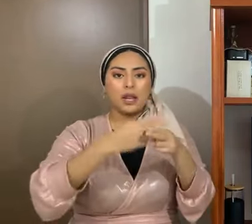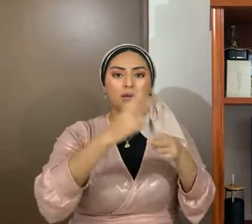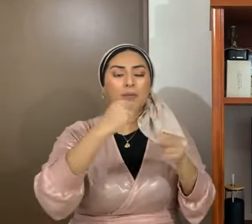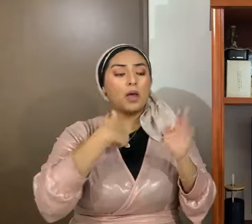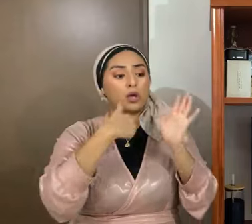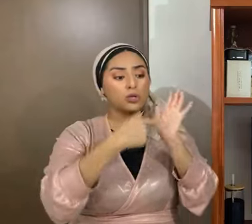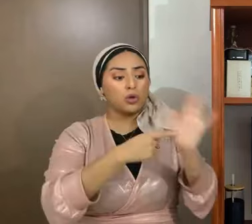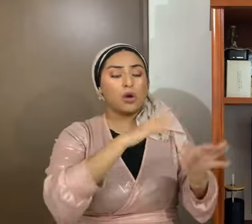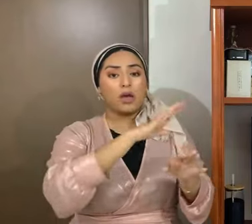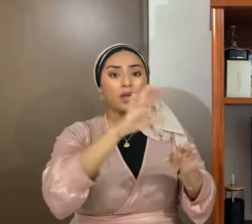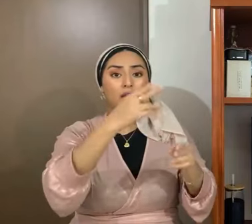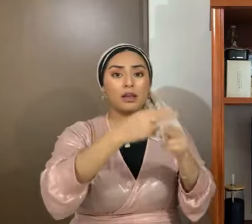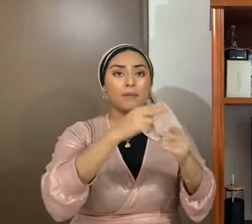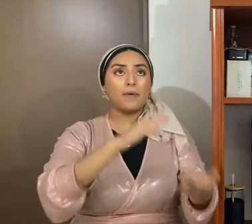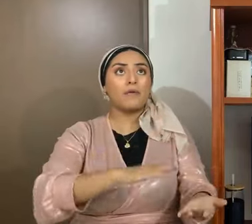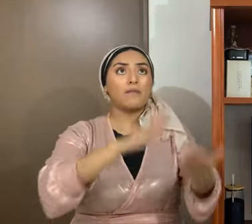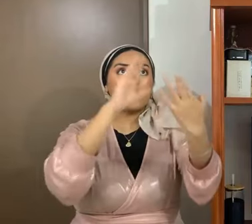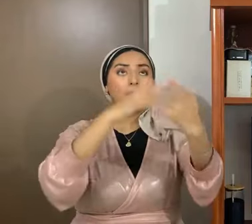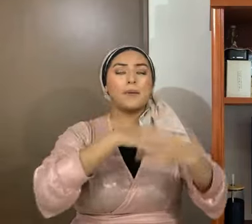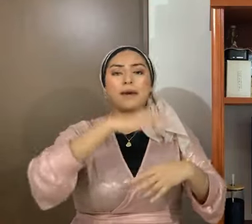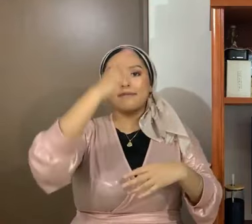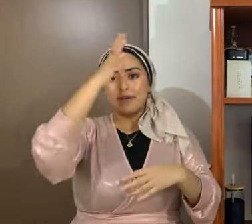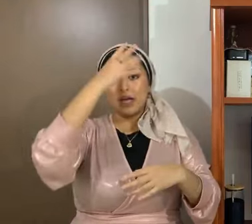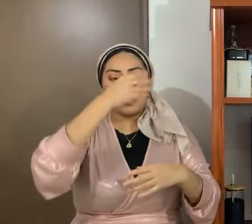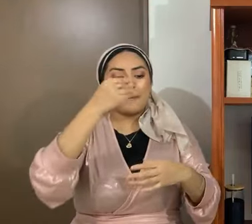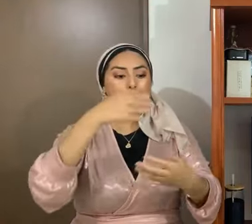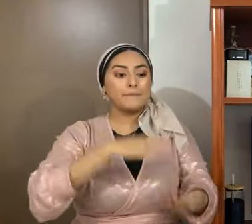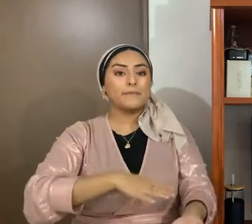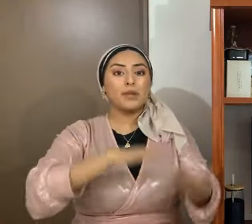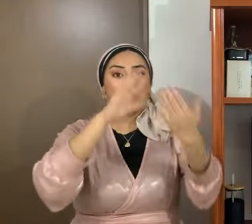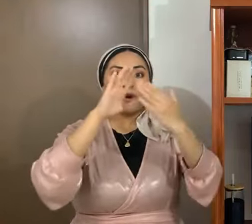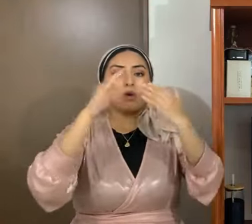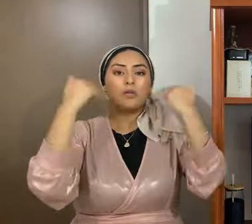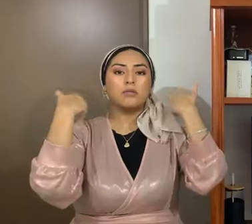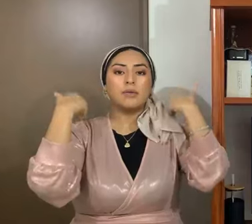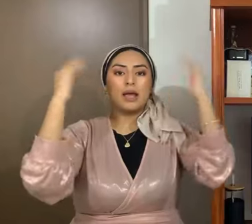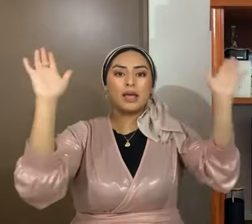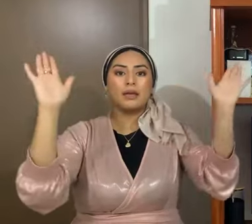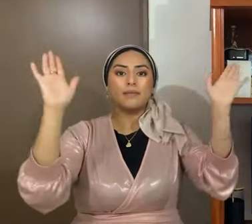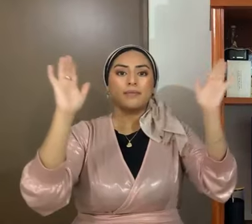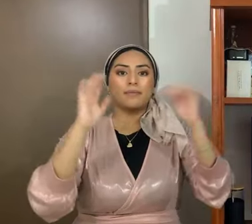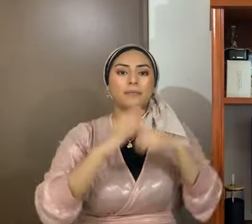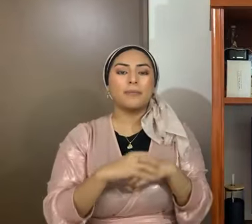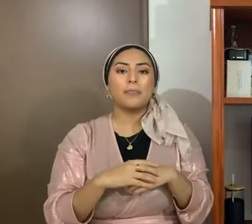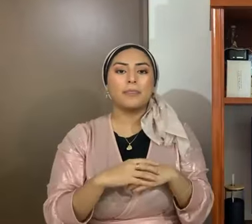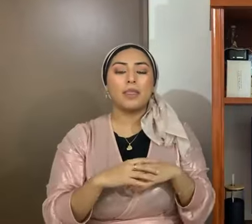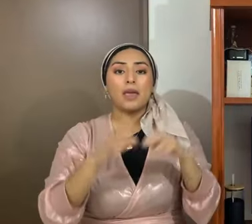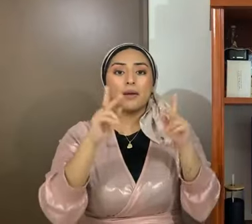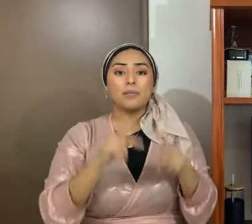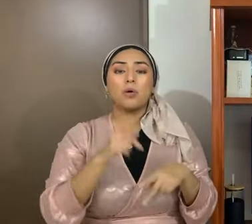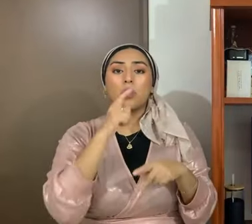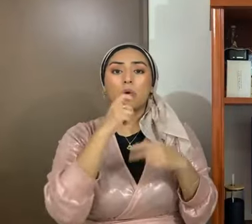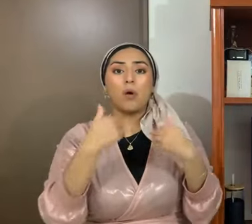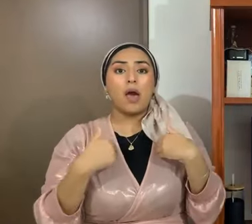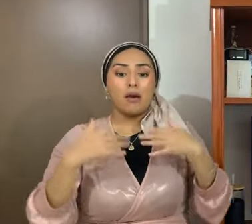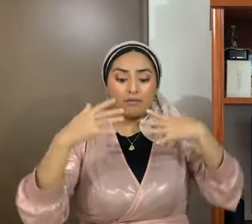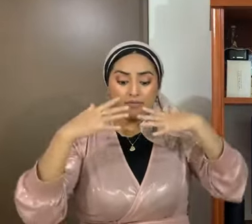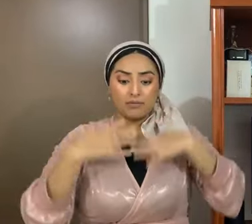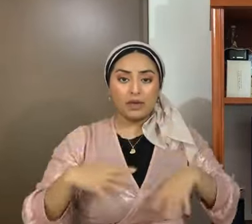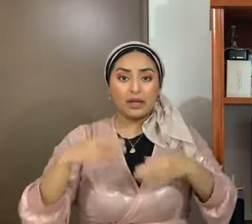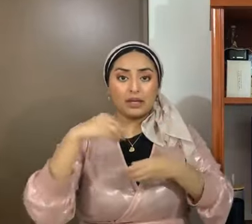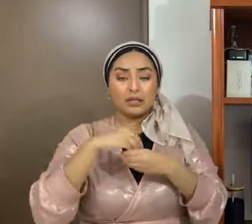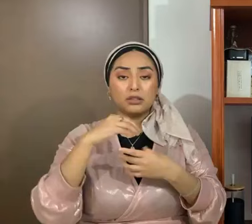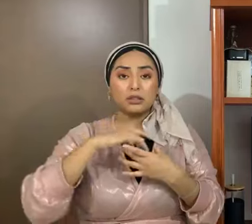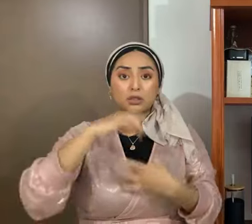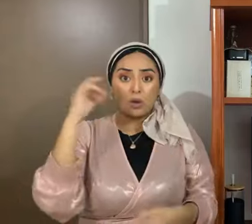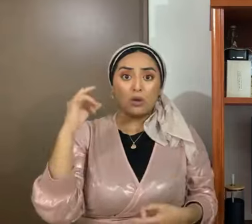y confesaré su nombre delante de mi Abba y delante de sus malachim. Quien tiene vestimentas en el